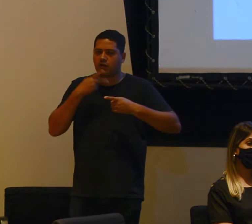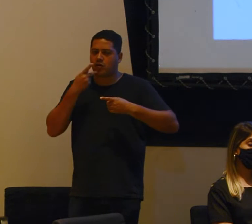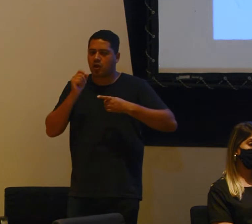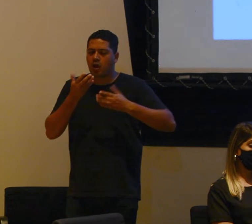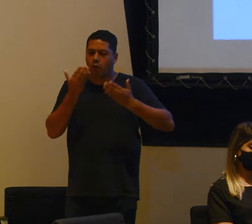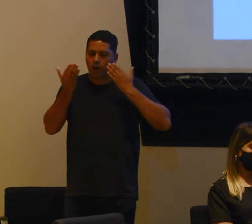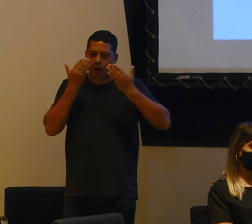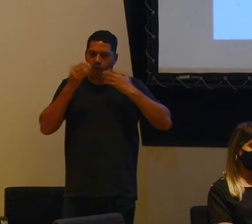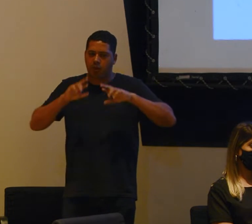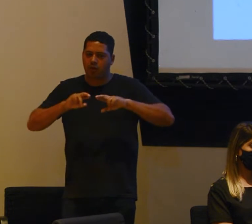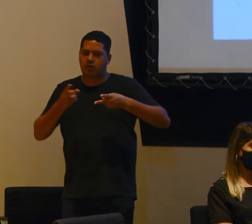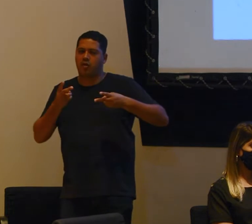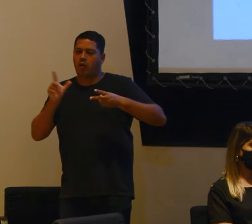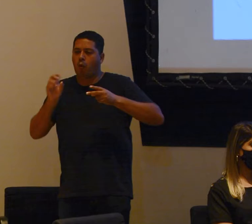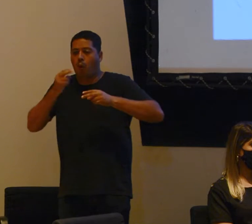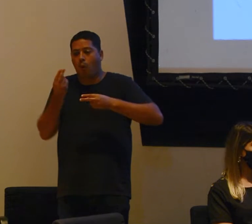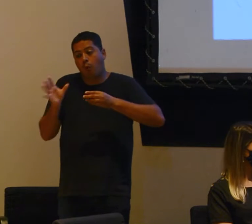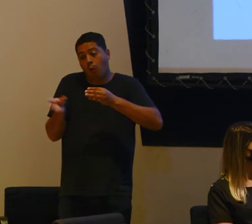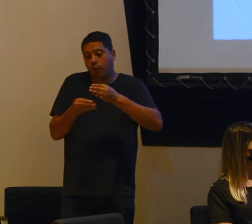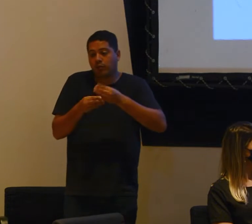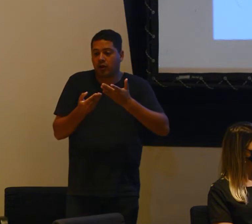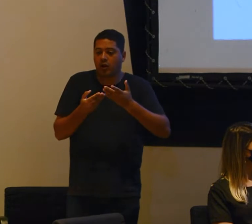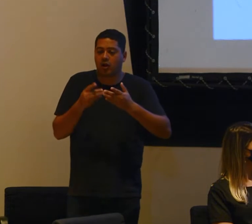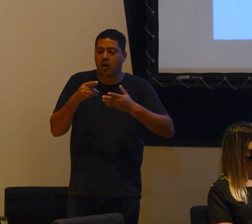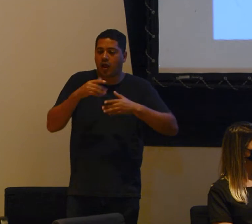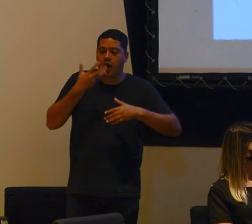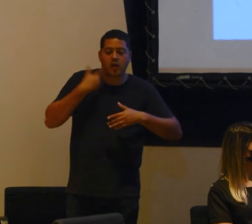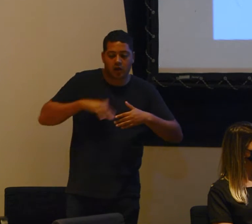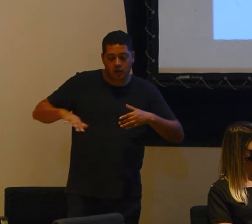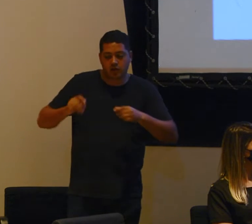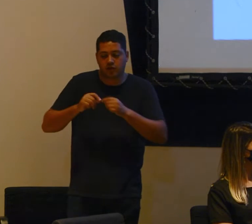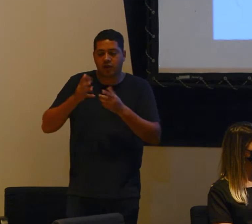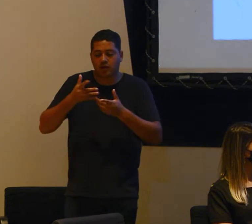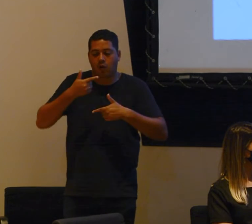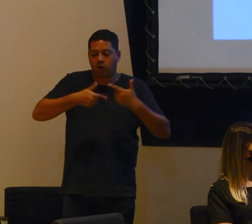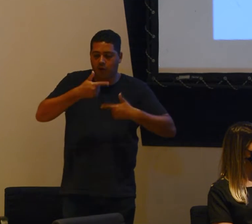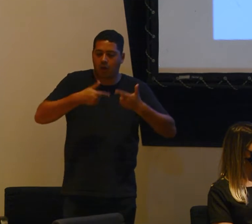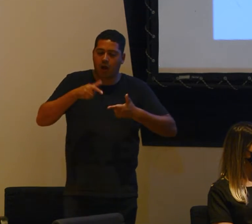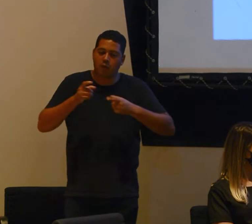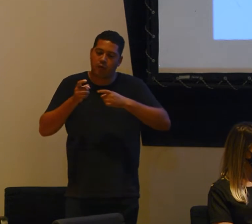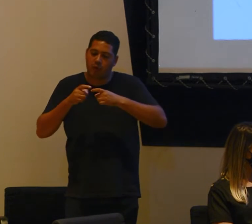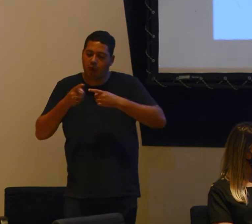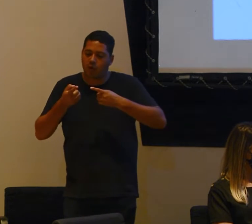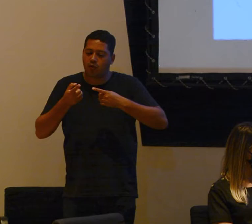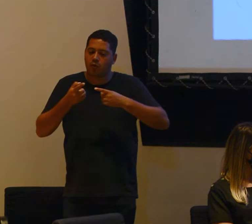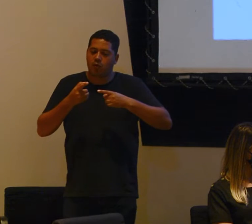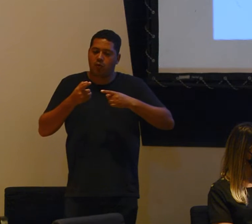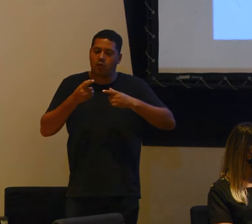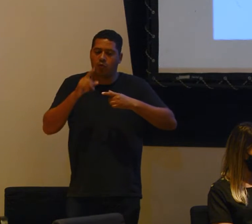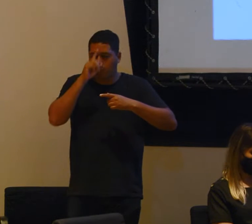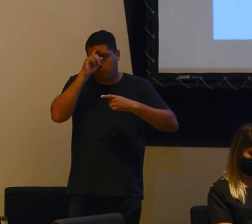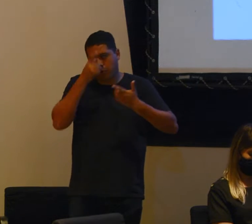terapia complementar, que é quando as crianças já fazem o trabalho em clínica e a gente leva elas para outro meio a fim